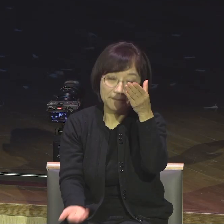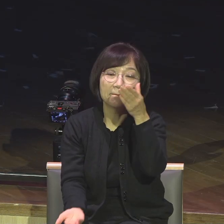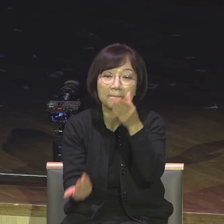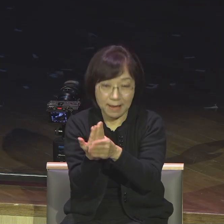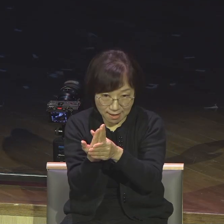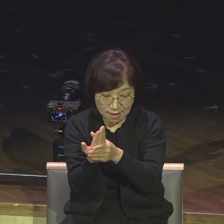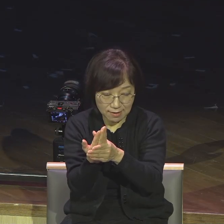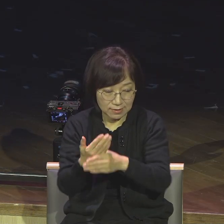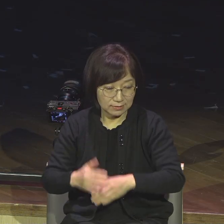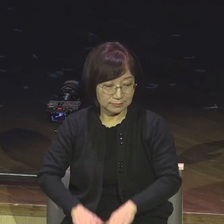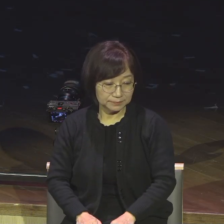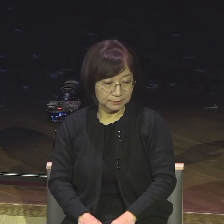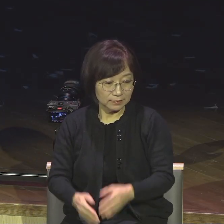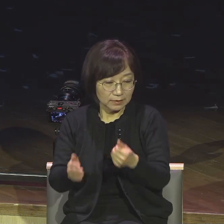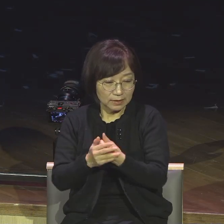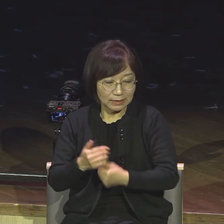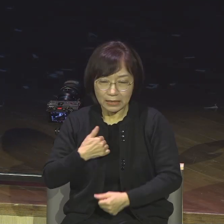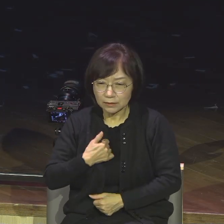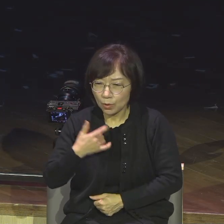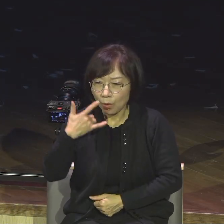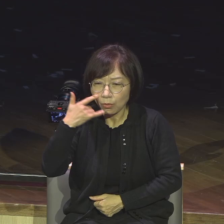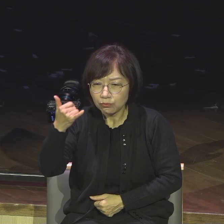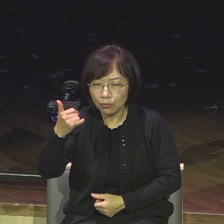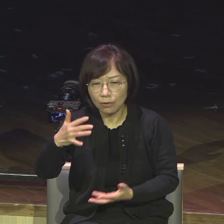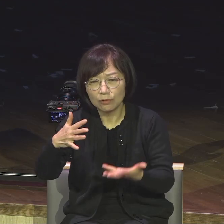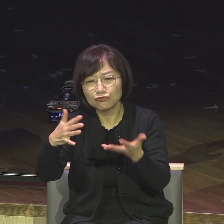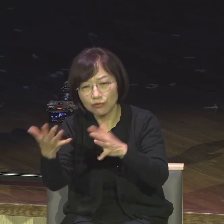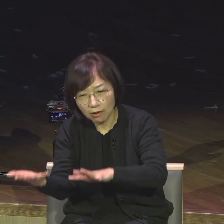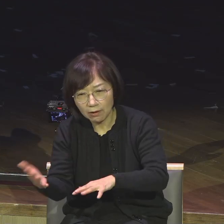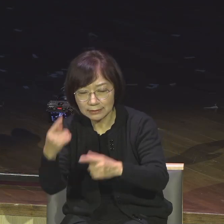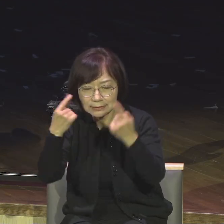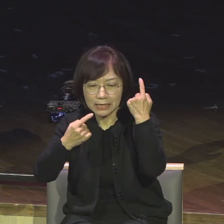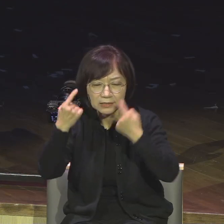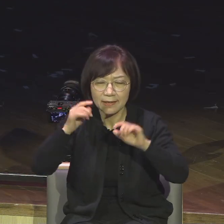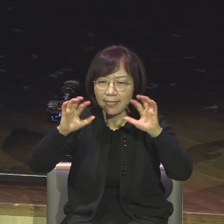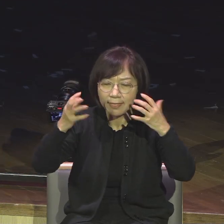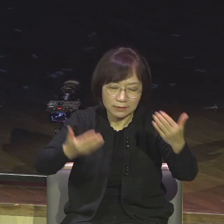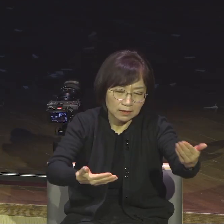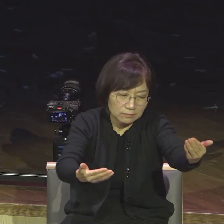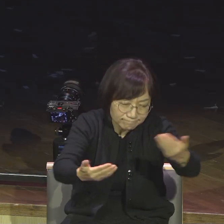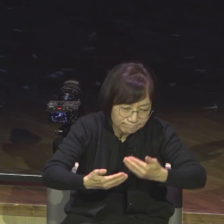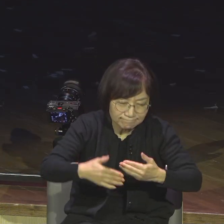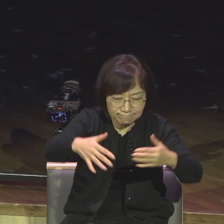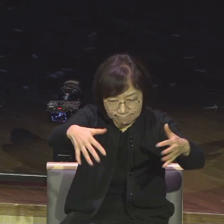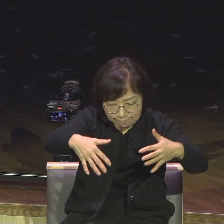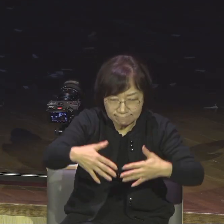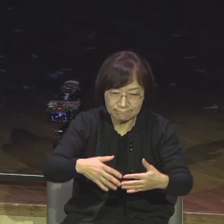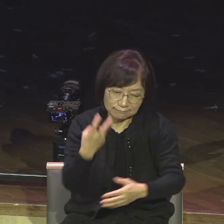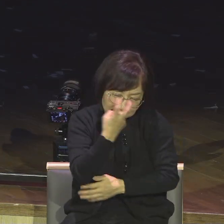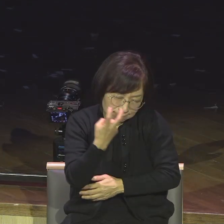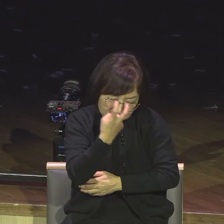그래서 나는 부모를 잃거나 다친 아이들을 돌보기 시작했단다.